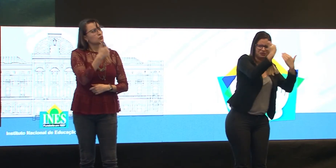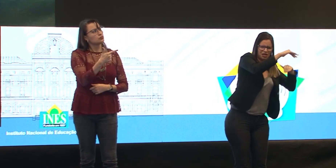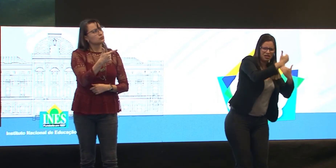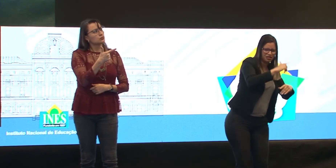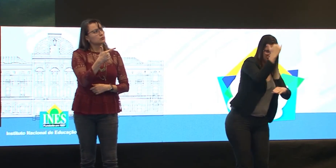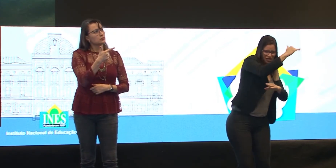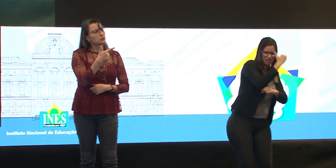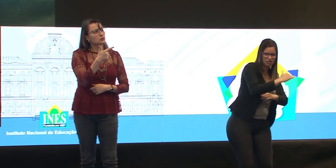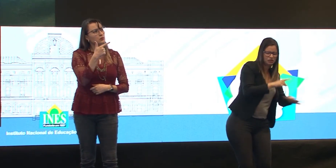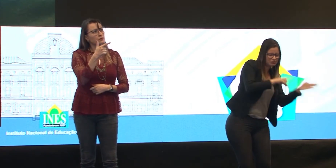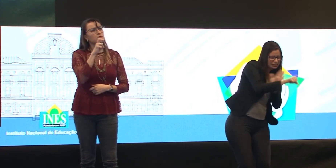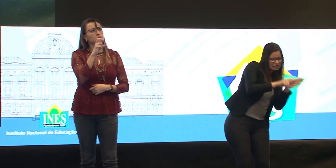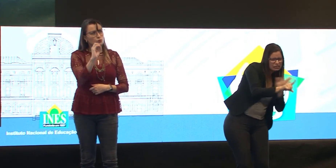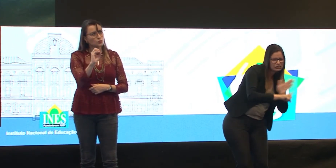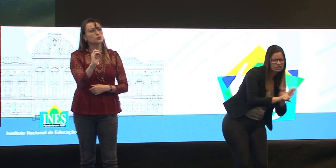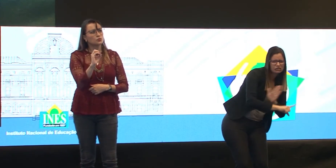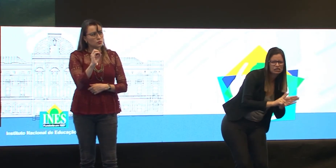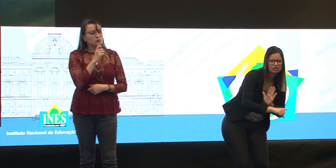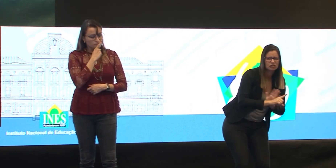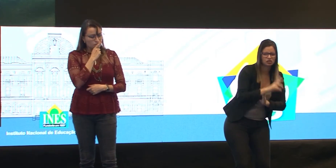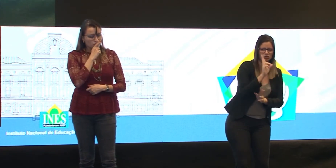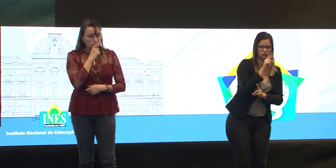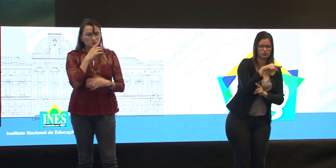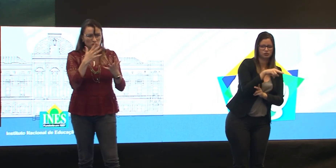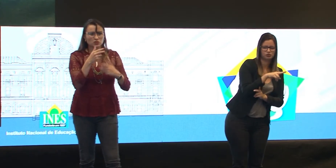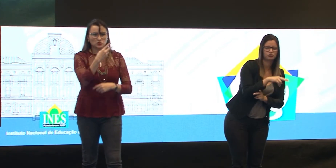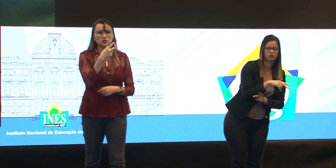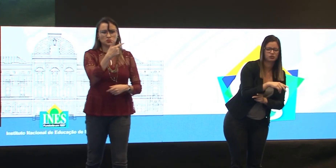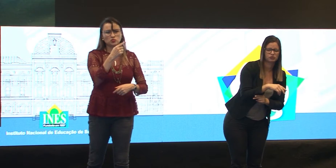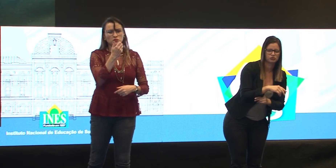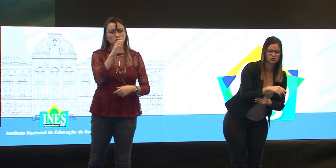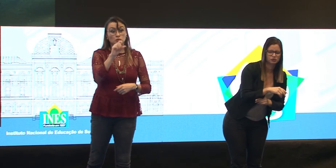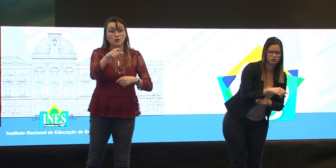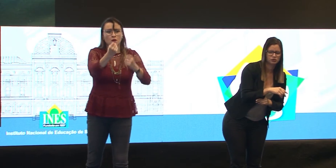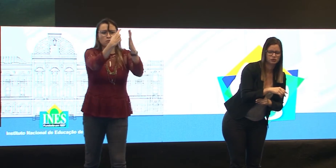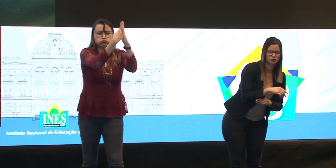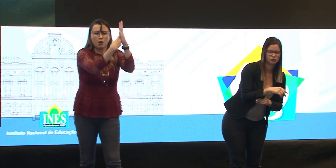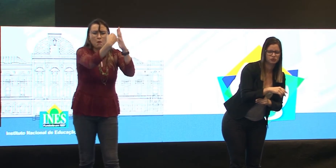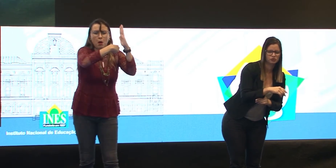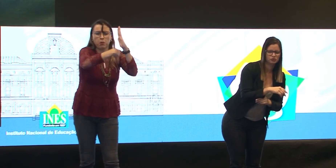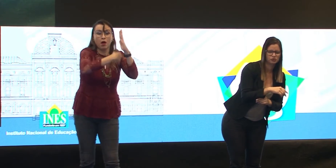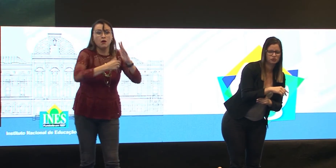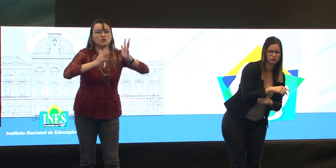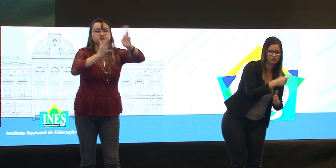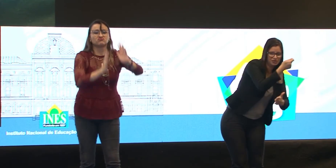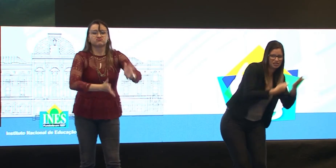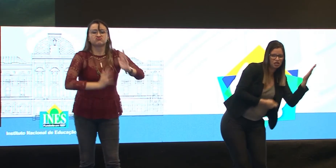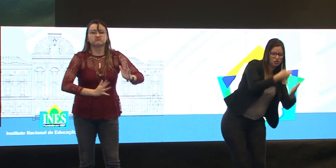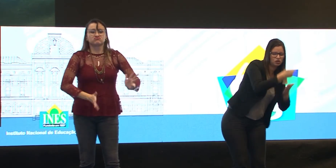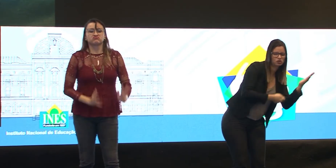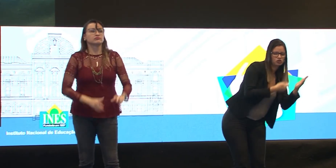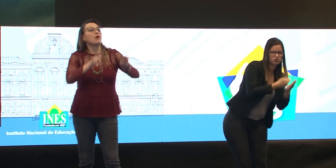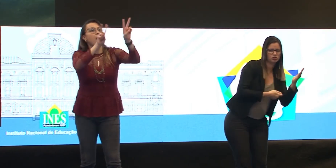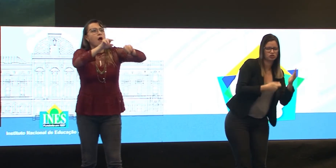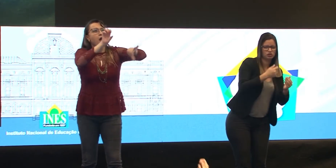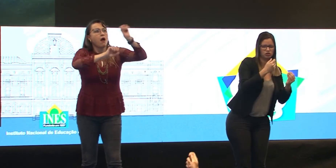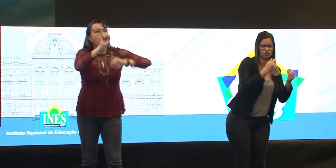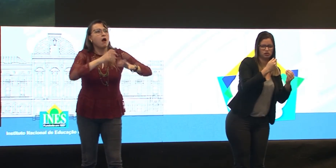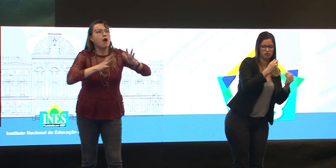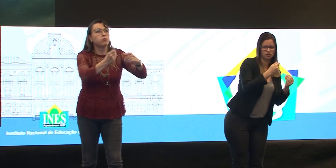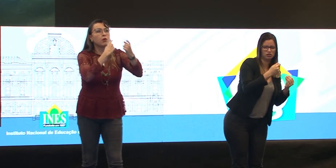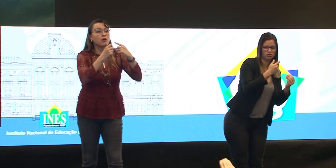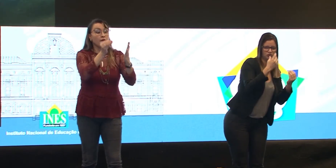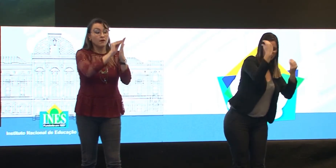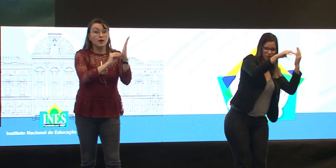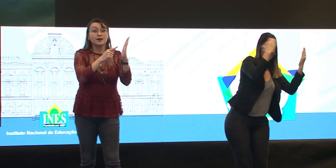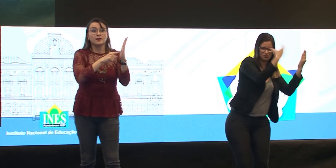Existem várias perguntas, eu acho que tem 250 perguntas que são feitas para poder resgatar aquilo que foi ensinado